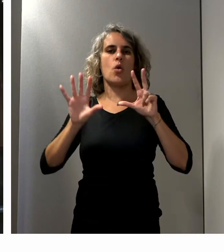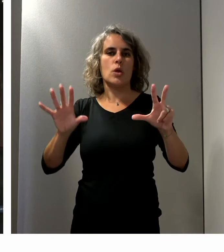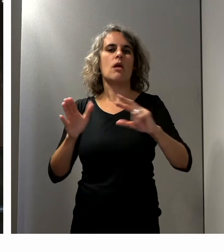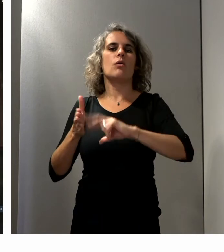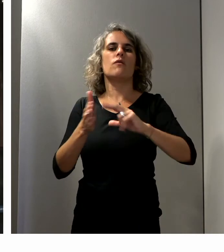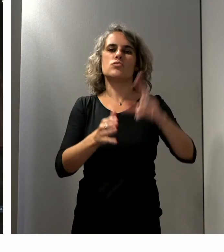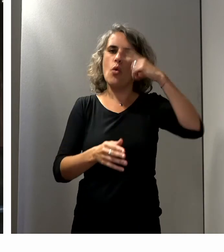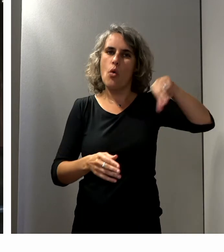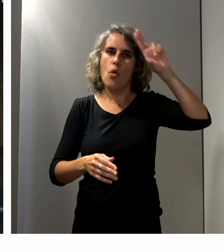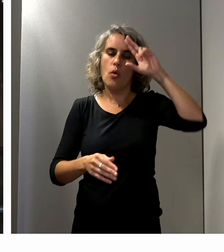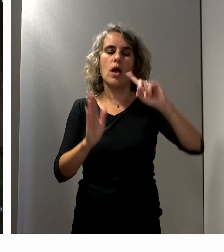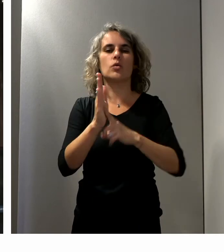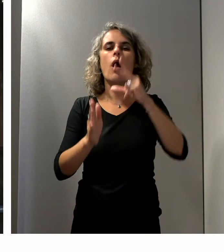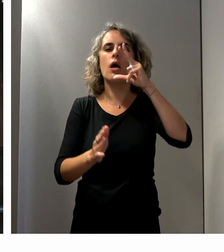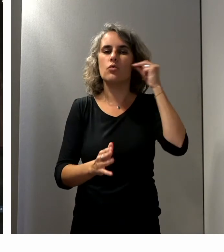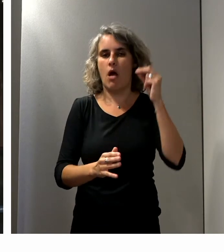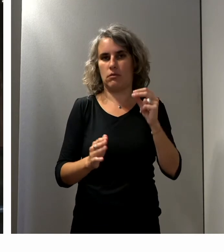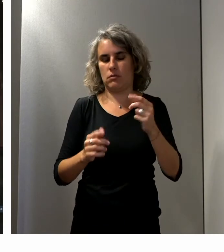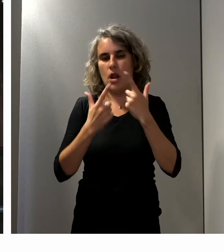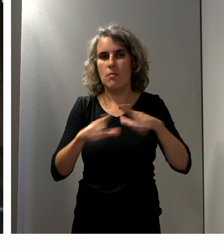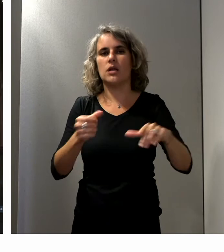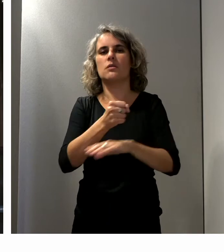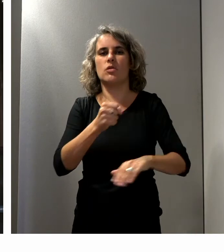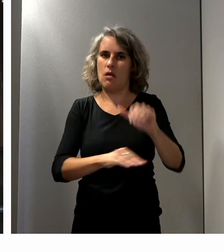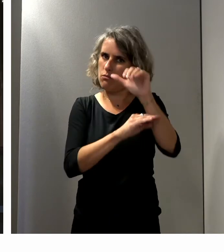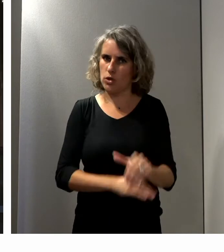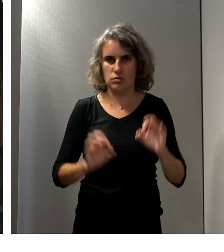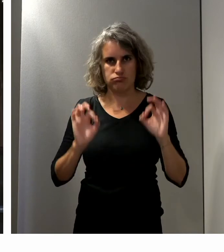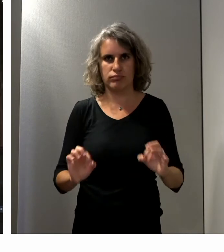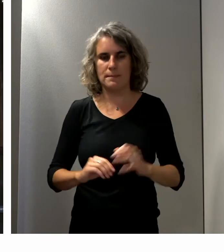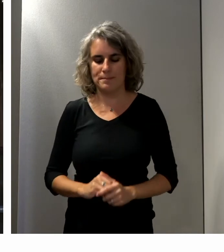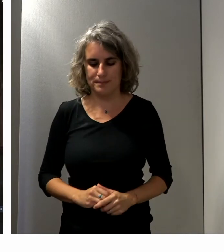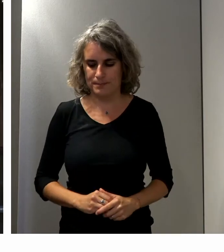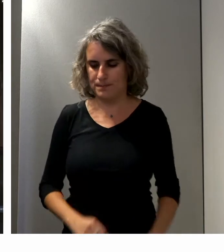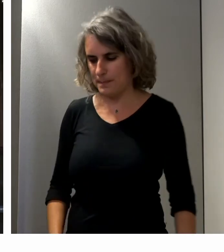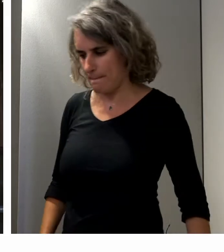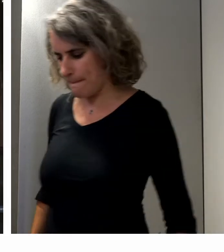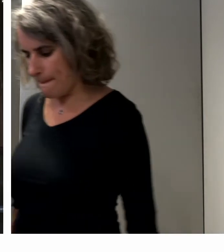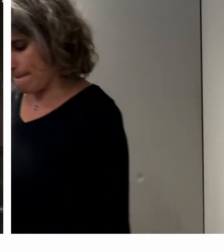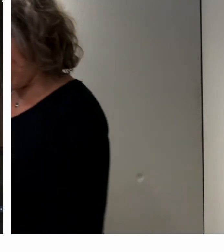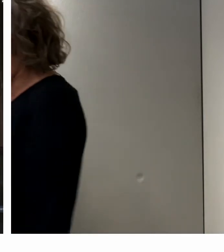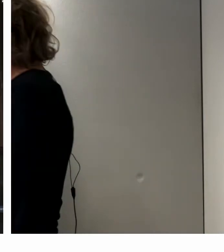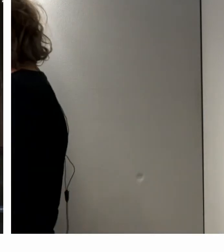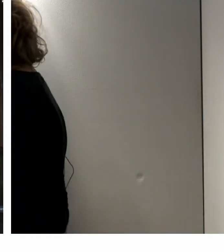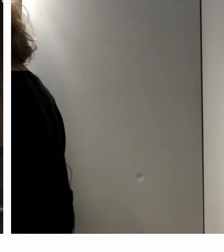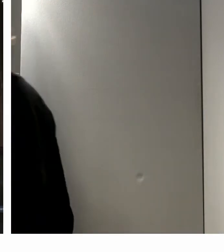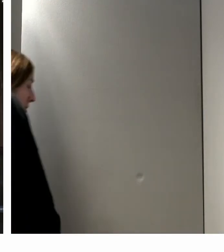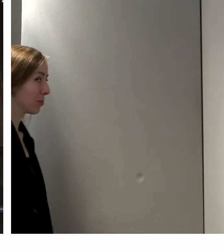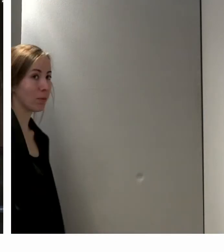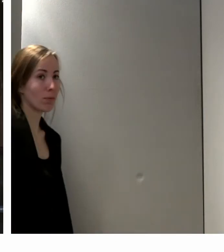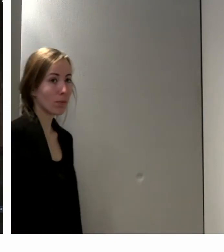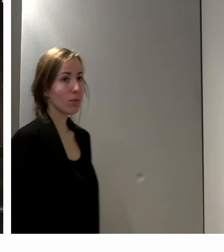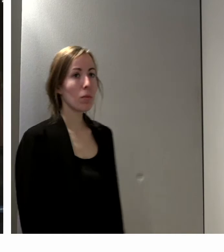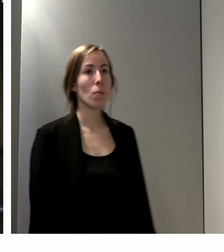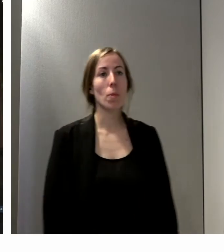la Convention européenne de sauvegarde des droits de l'homme et des libertés fondamentales. De la même façon, s'il n'existe pas de